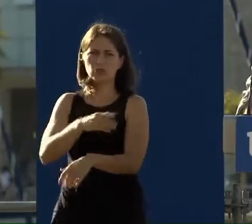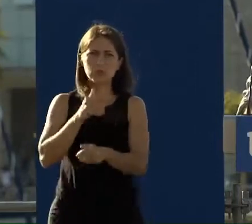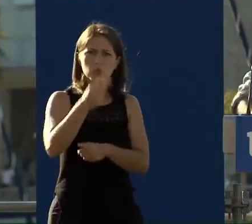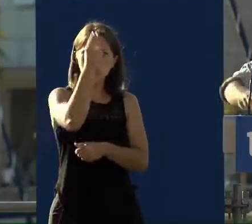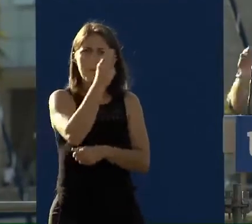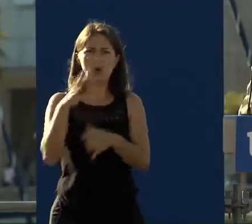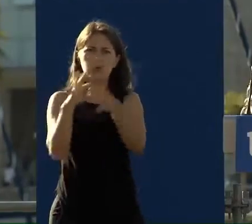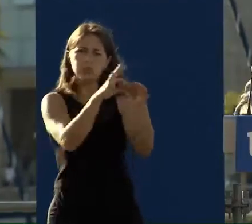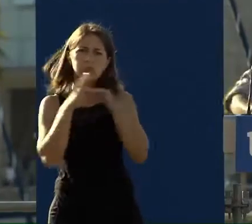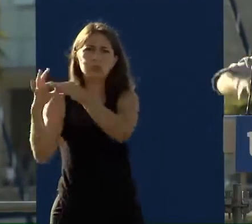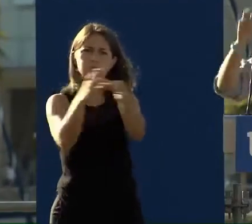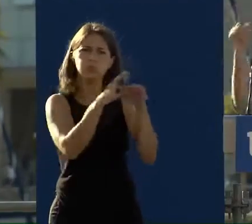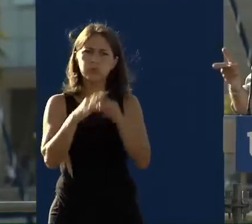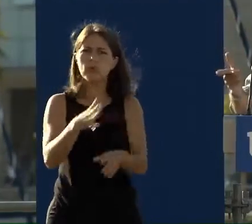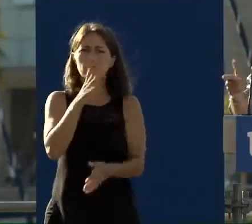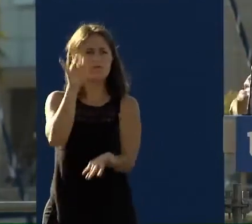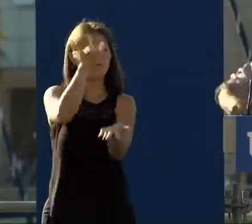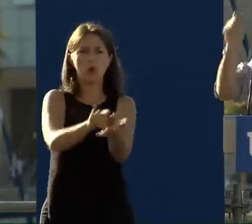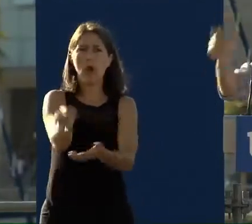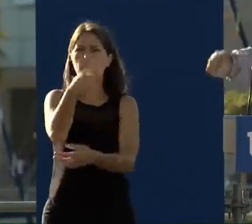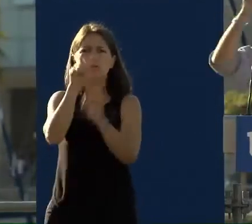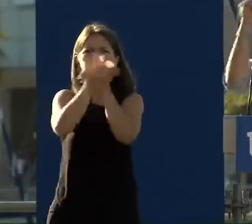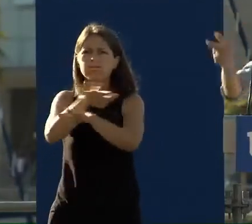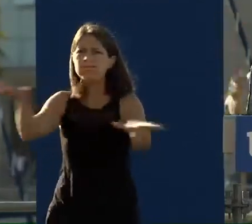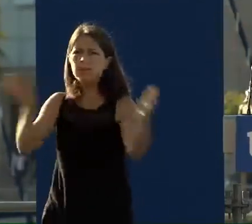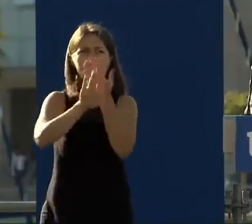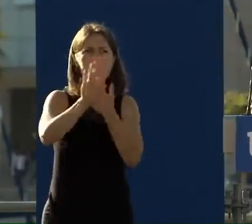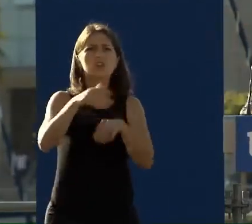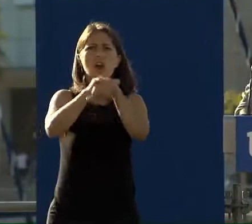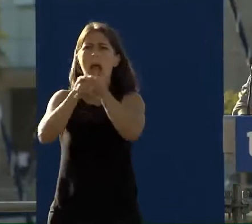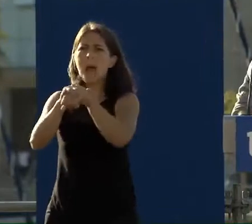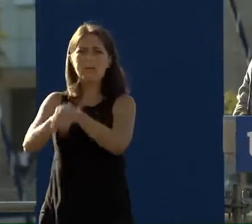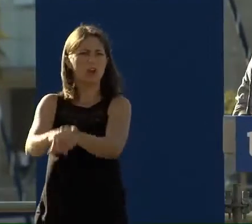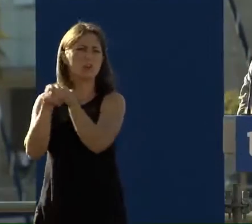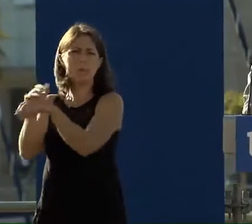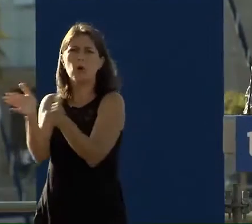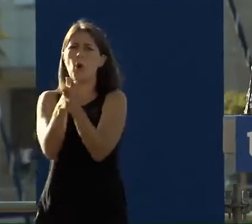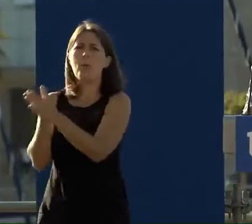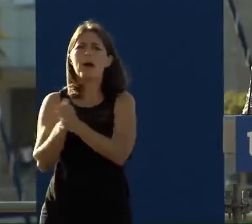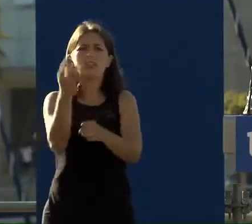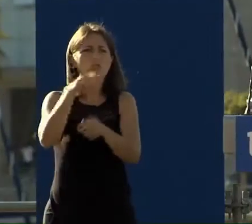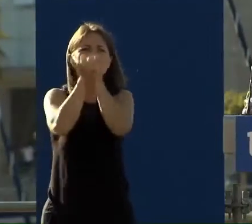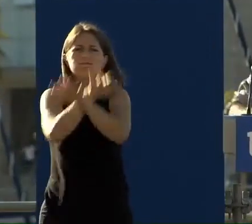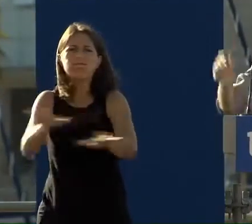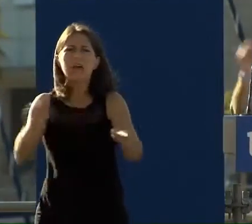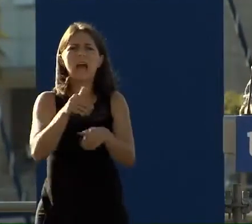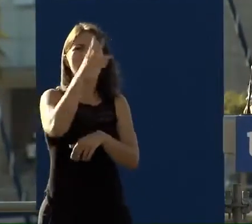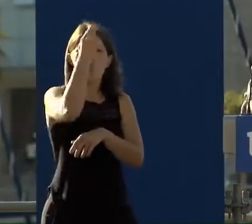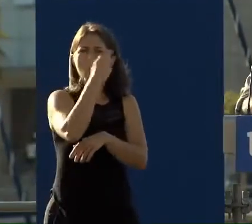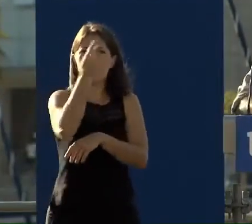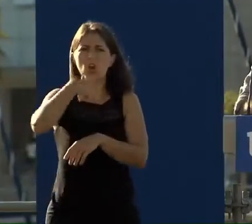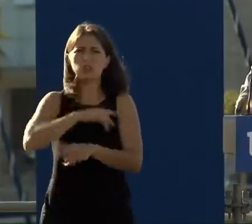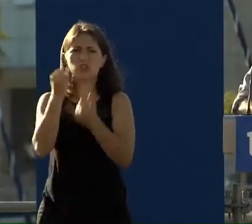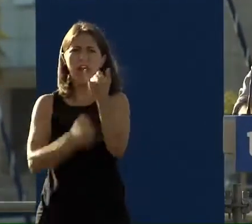facer o milagro outra vez, vai acontecer, contadle a todo o mundo, os veciños, os amigos, as amigas, os compañeiros, este domingo vai acontecer,